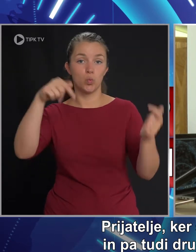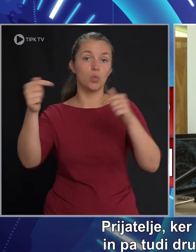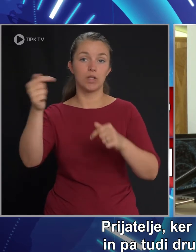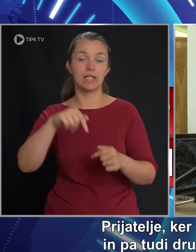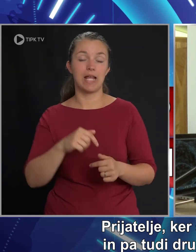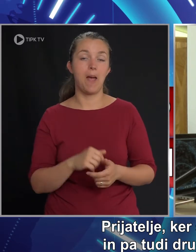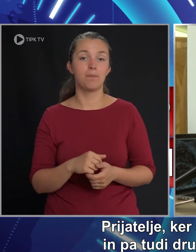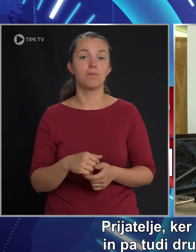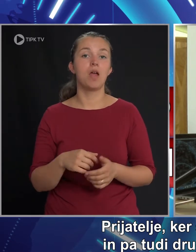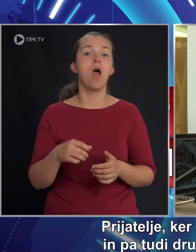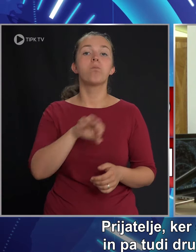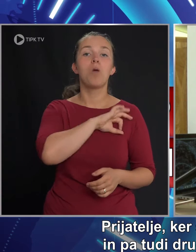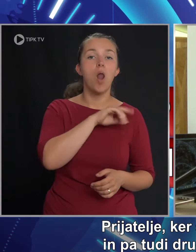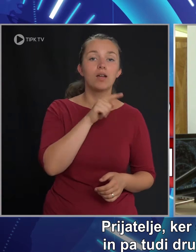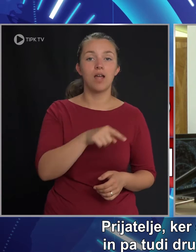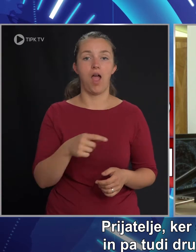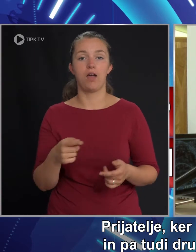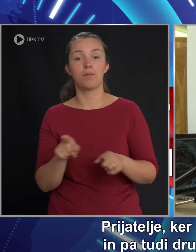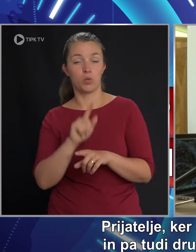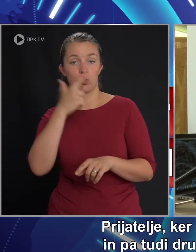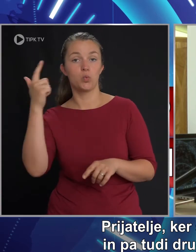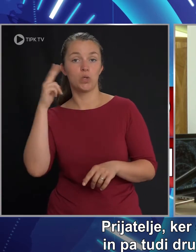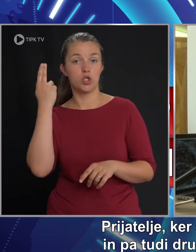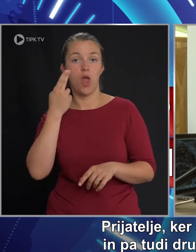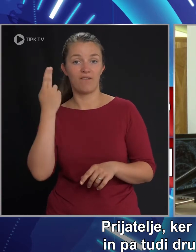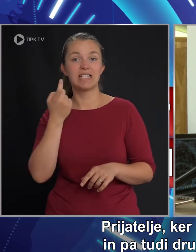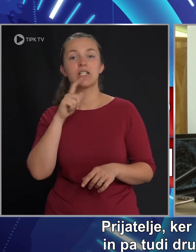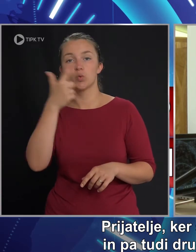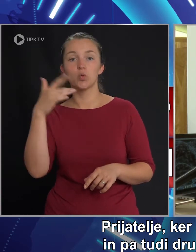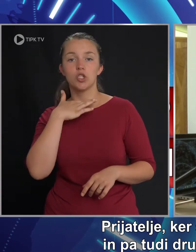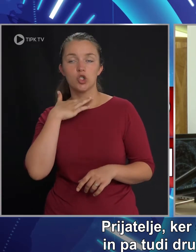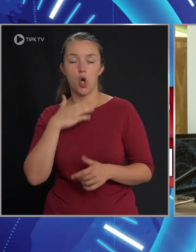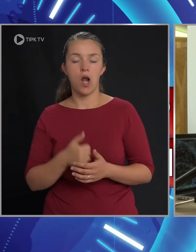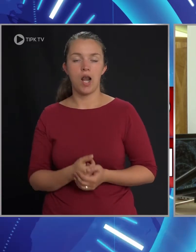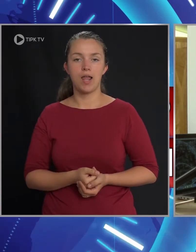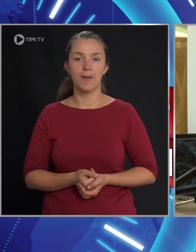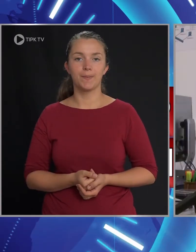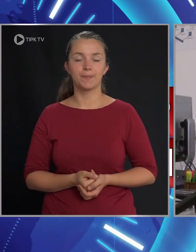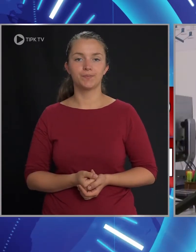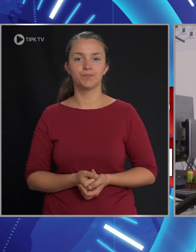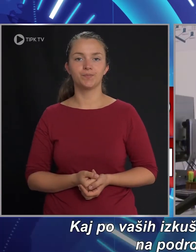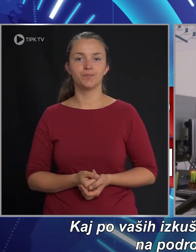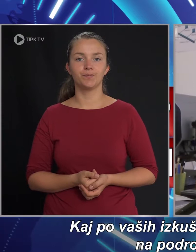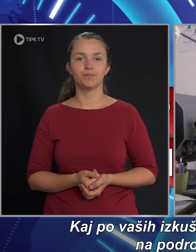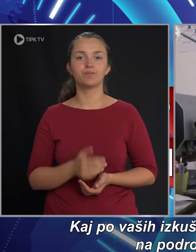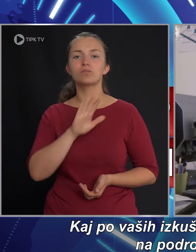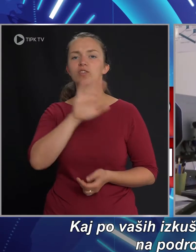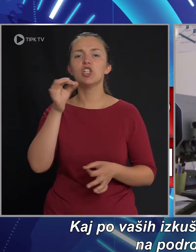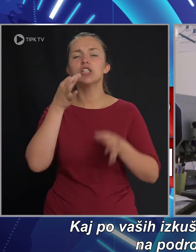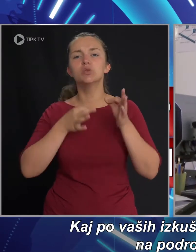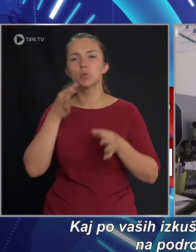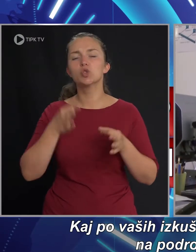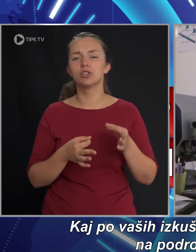drugi, ne, tam, Poljaki, pa tudi drugi Slovenci, no, iz drugih šol. Kaj je po